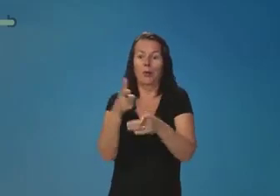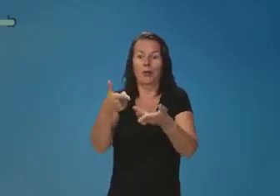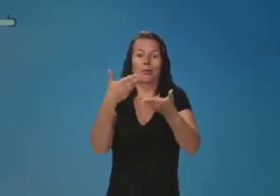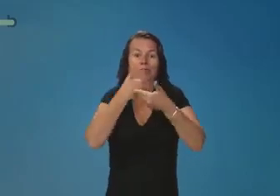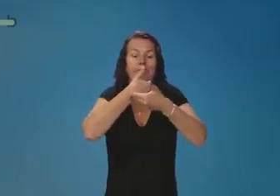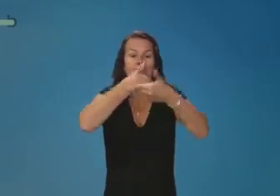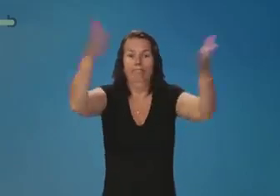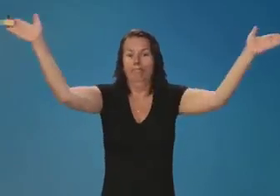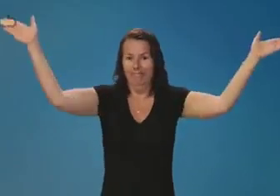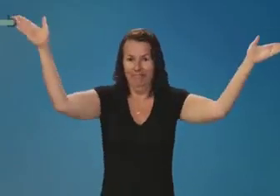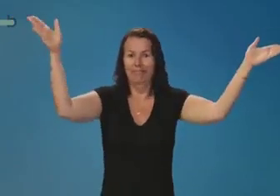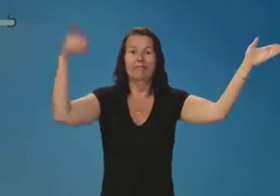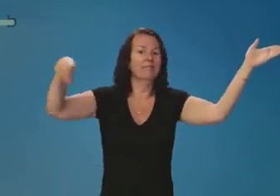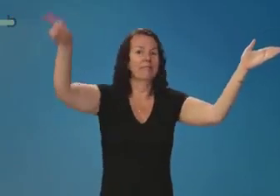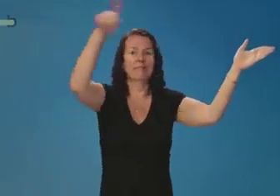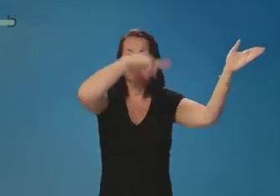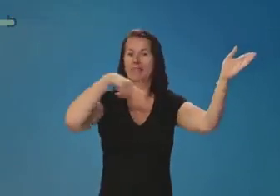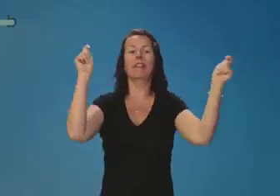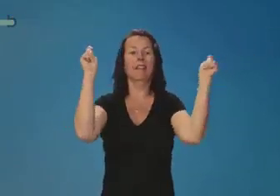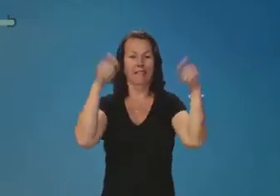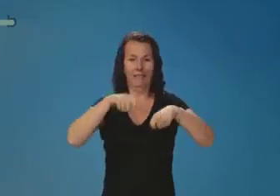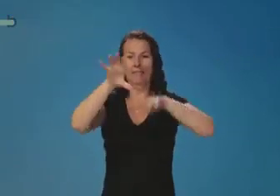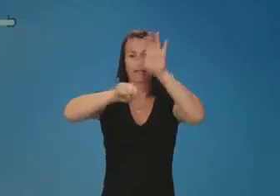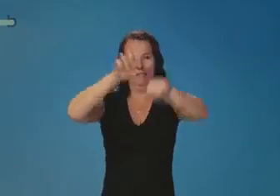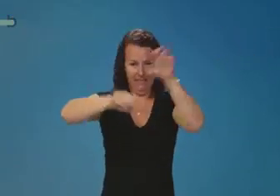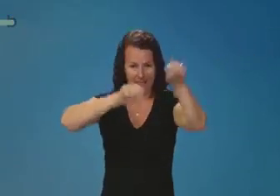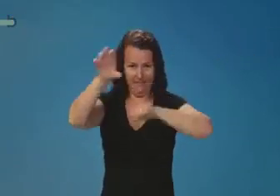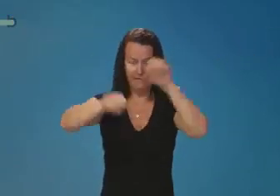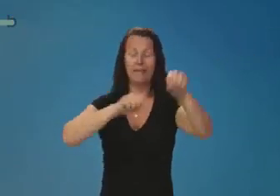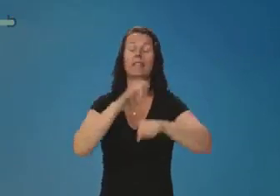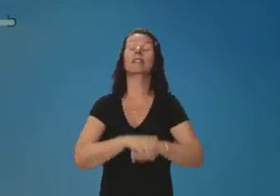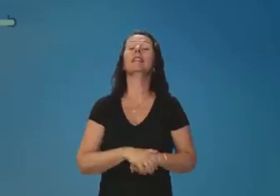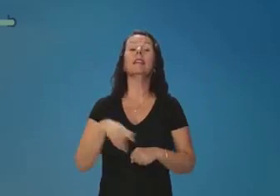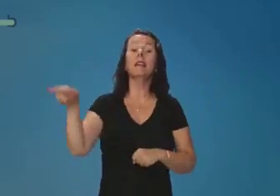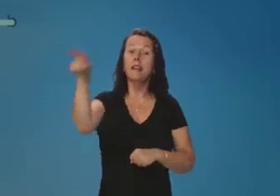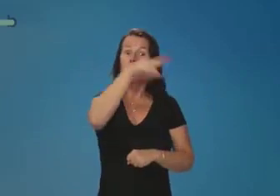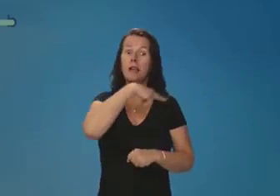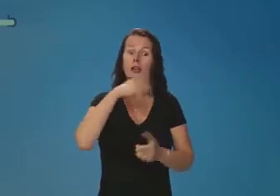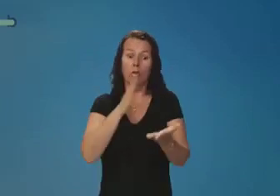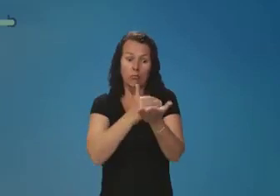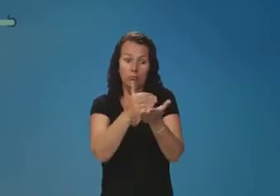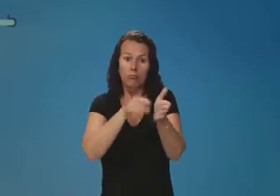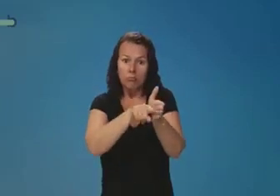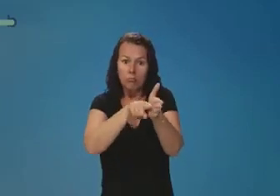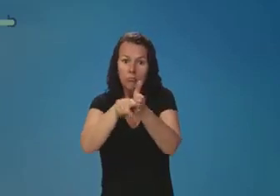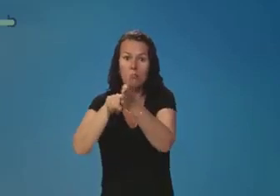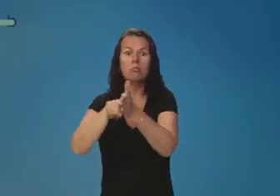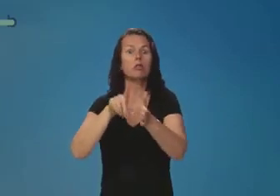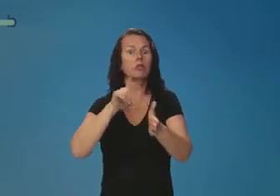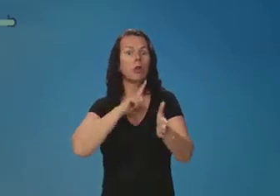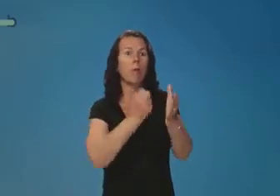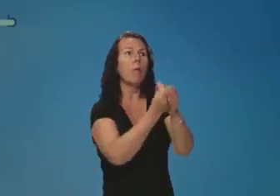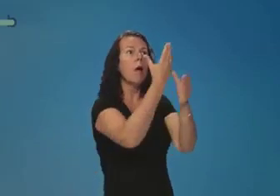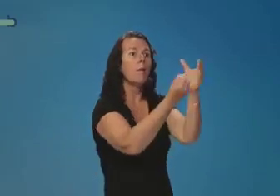público. Podemos observar essas pesquisas sendo desenvolvidas nas diversas áreas em todo o país, como